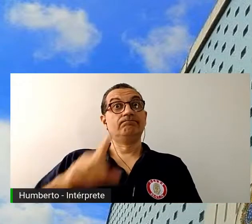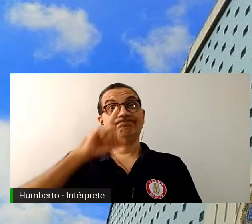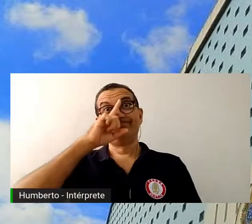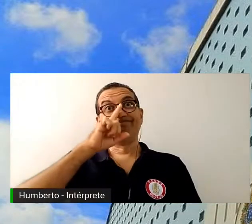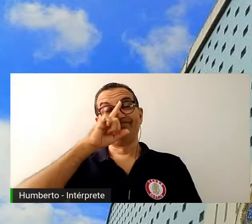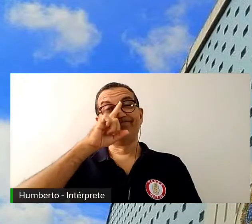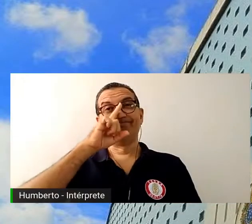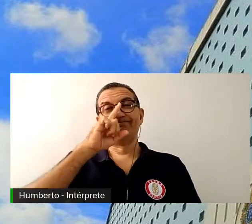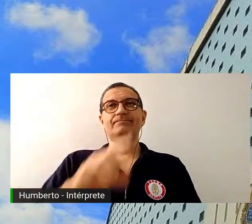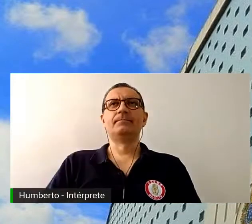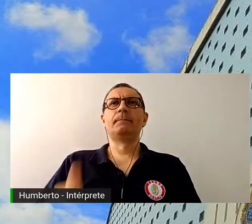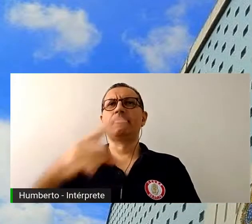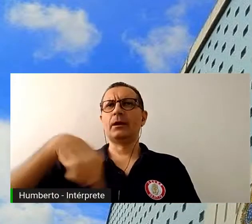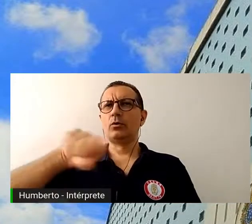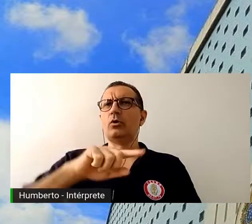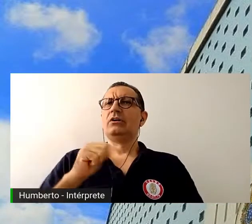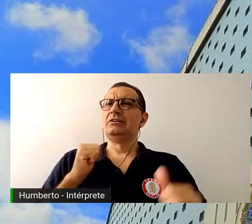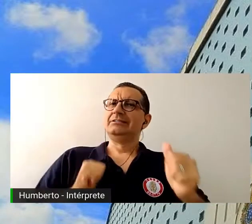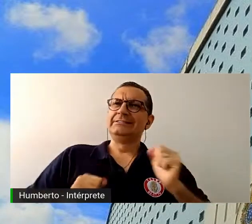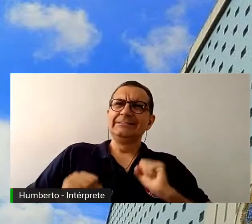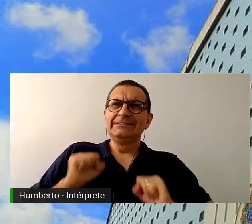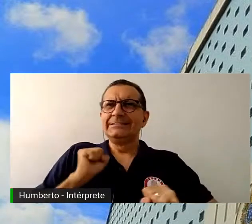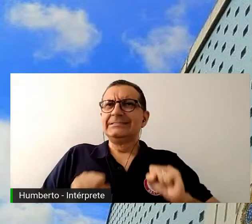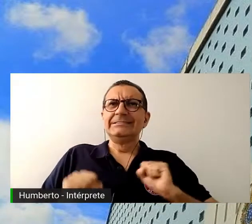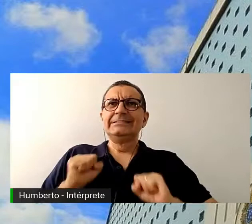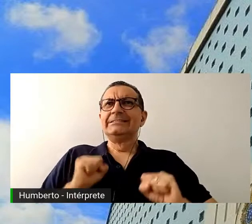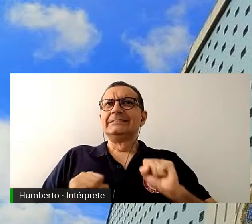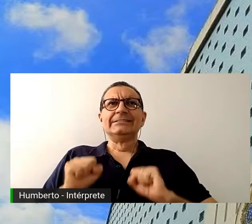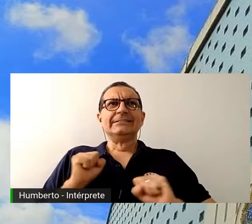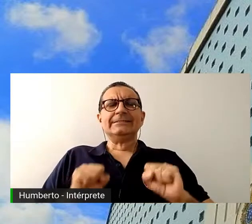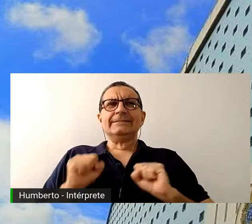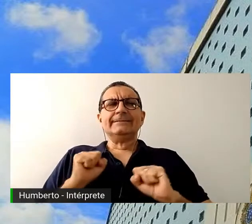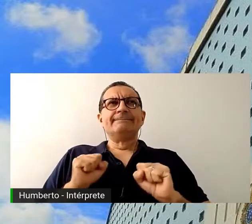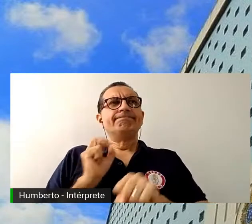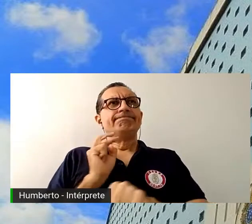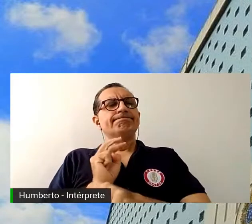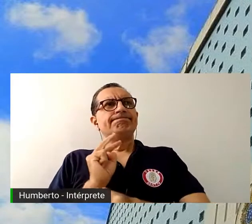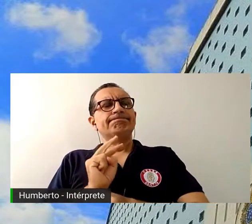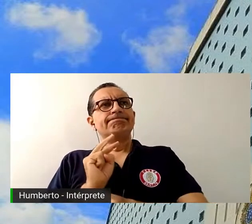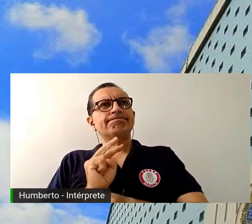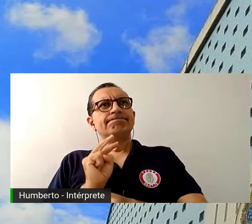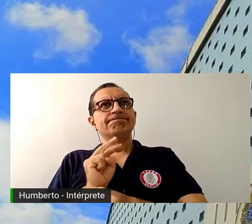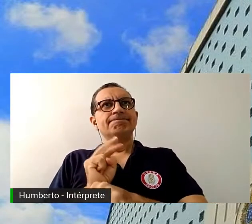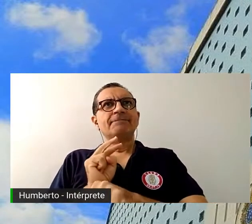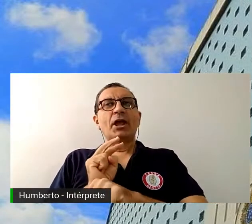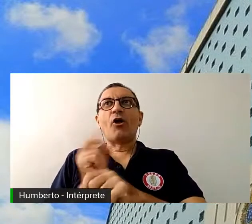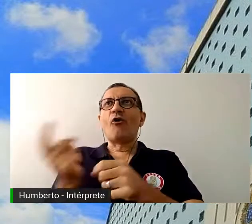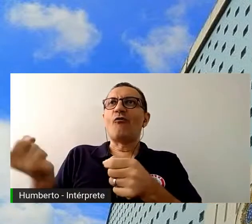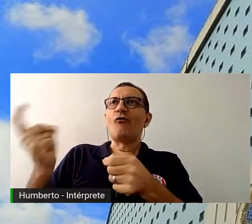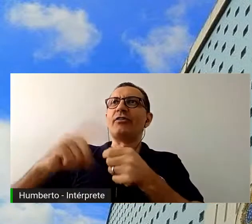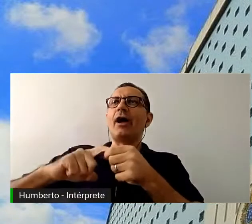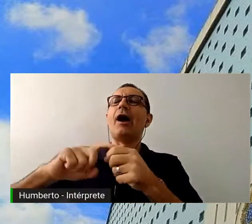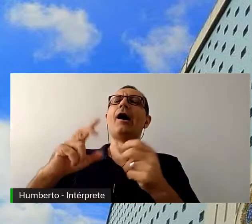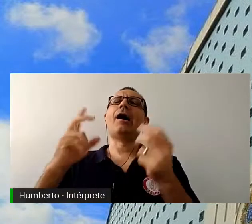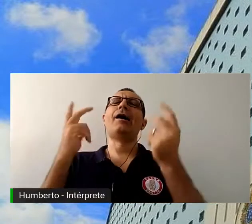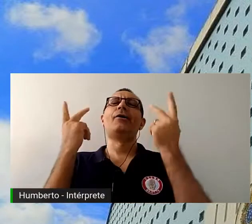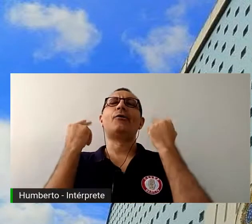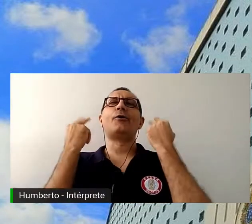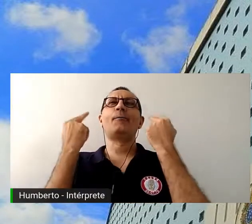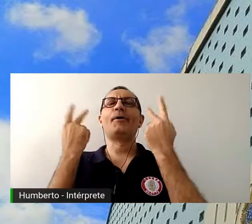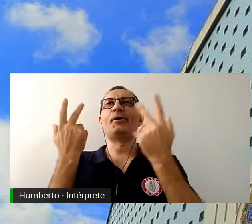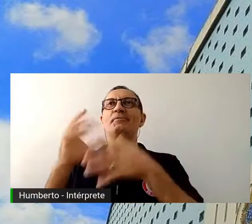todos muito ansiosos, né, sempre com uma grande expectativa de podermos voltar ao modo presencial,